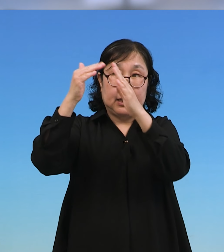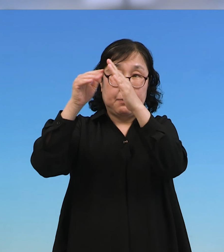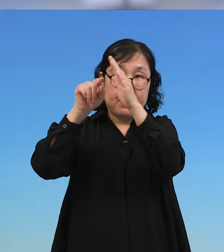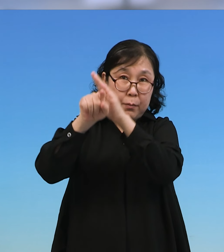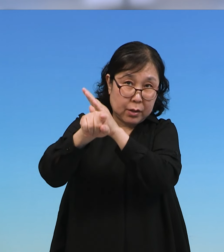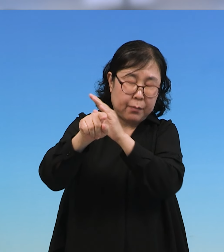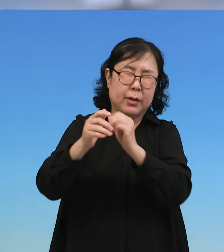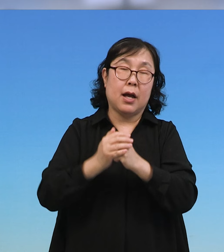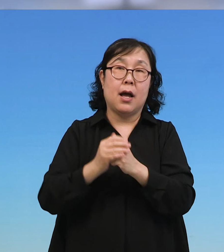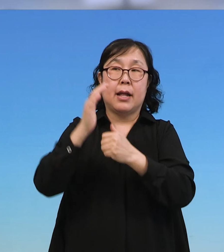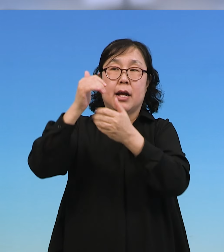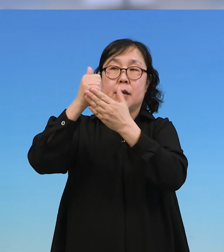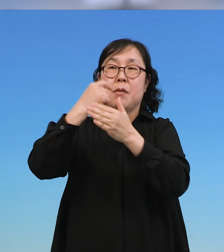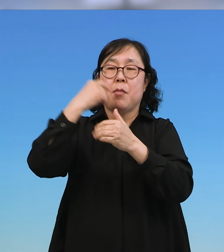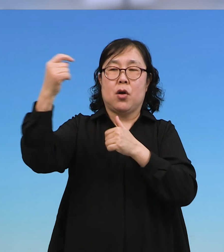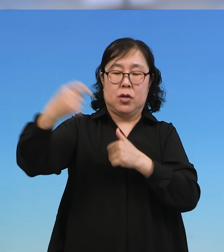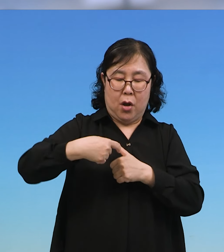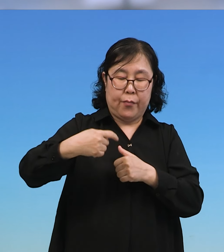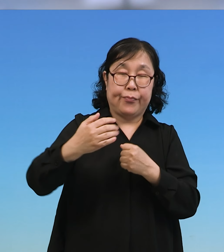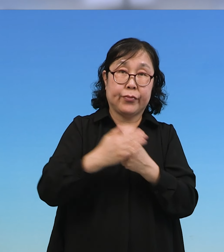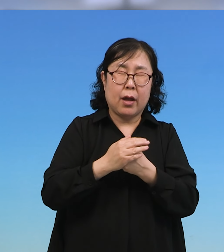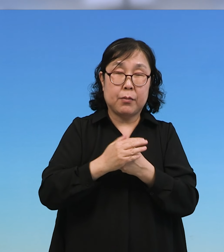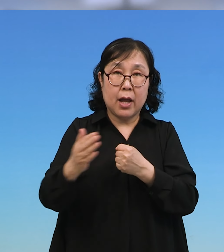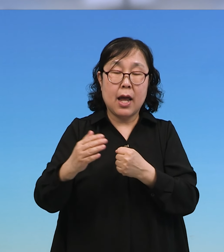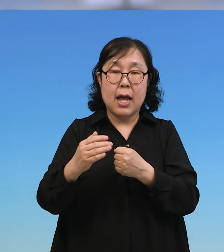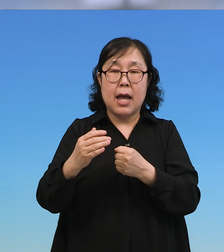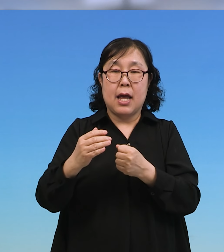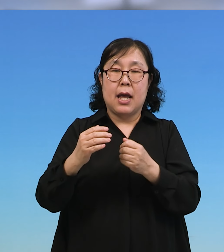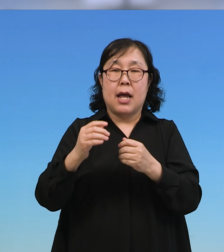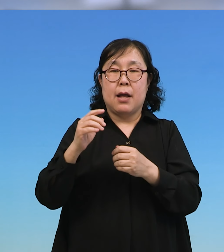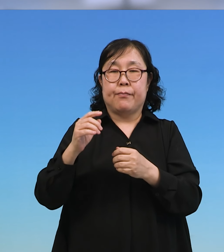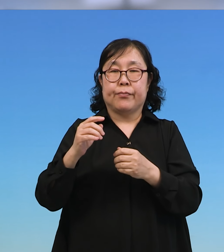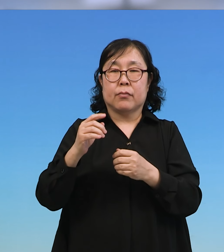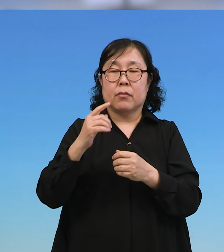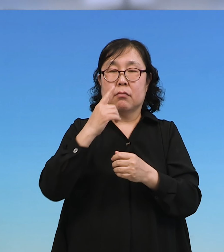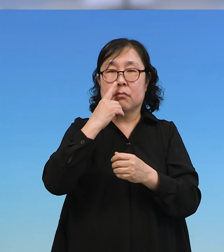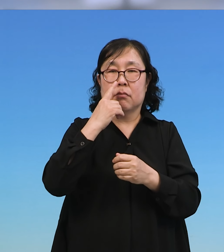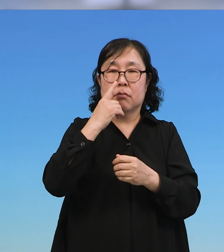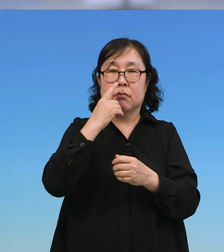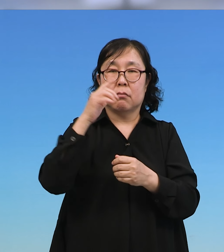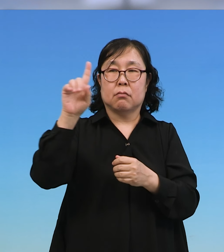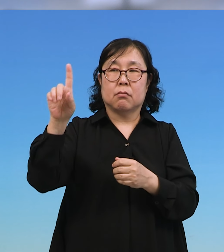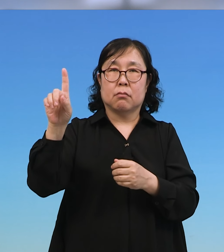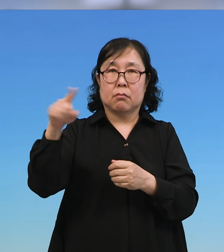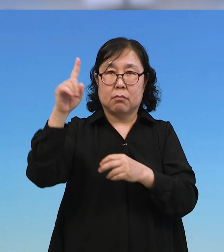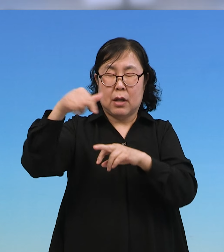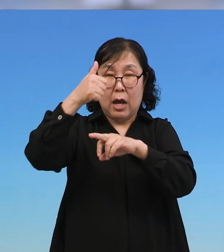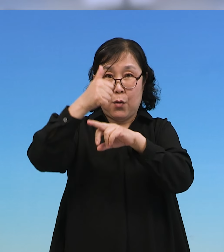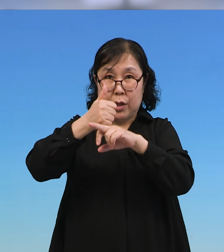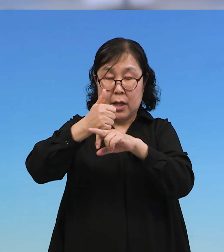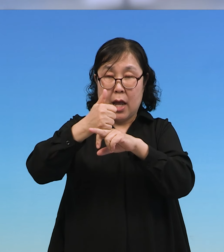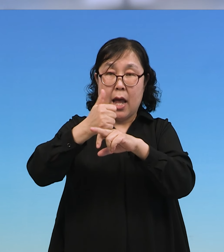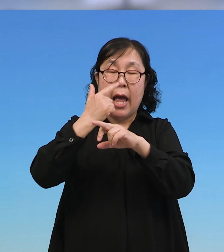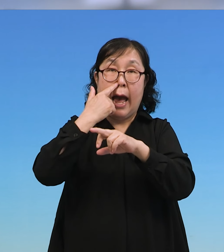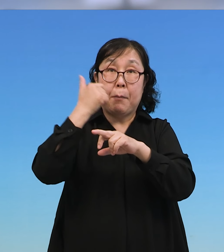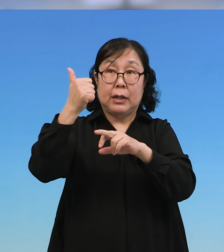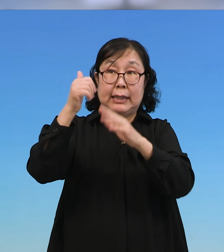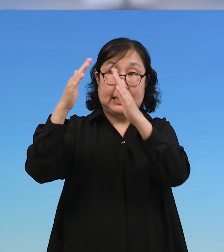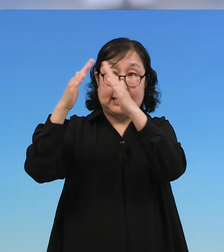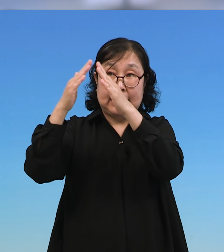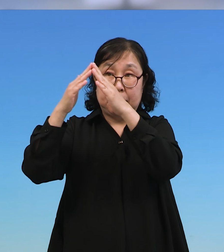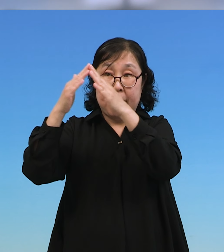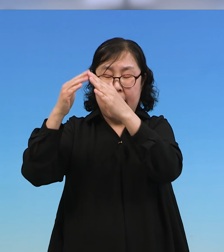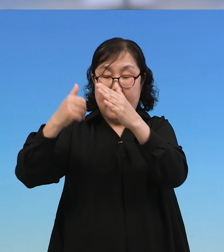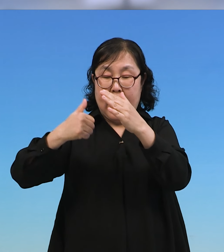방문합니다. 하나님의 명을 받들어서 이 이새의 아들 중에서 기름 부어 이스라엘의 왕을 삼기 위하여 이새의